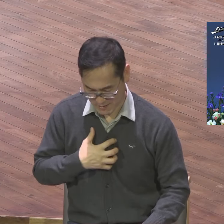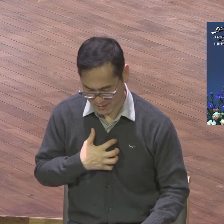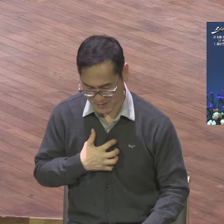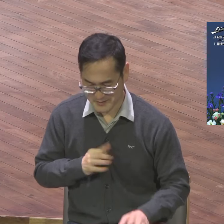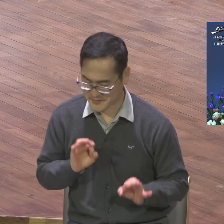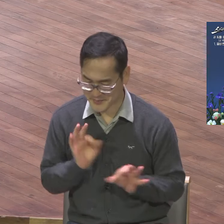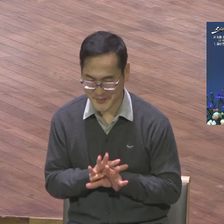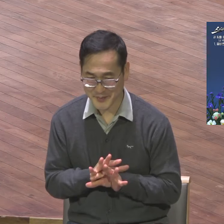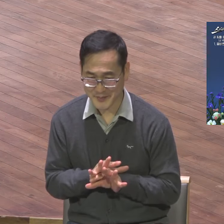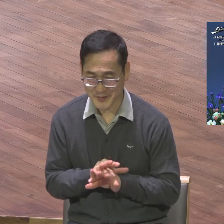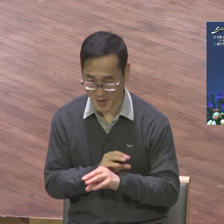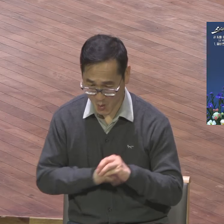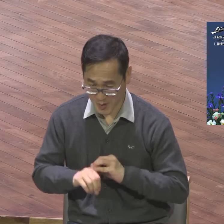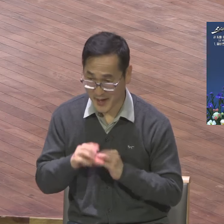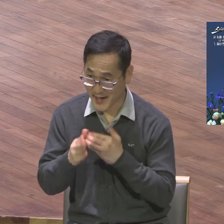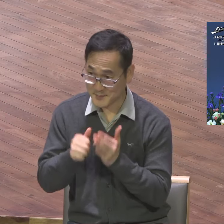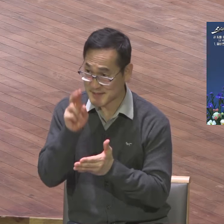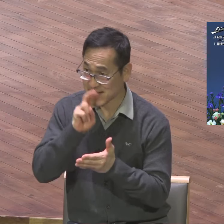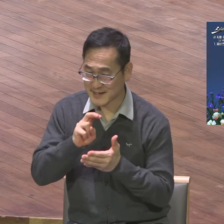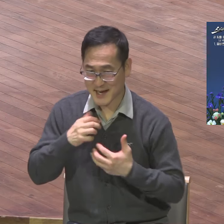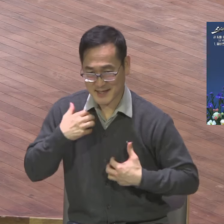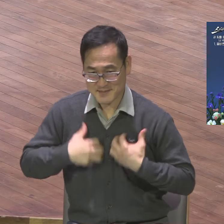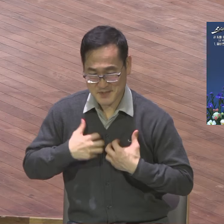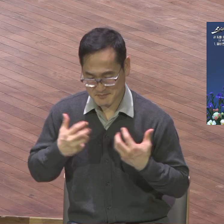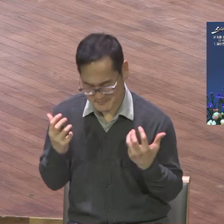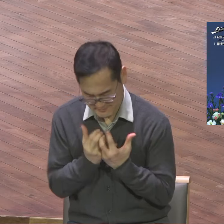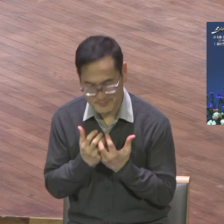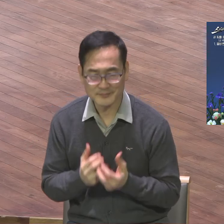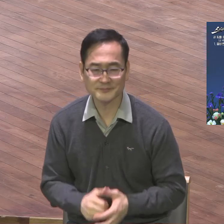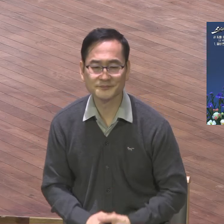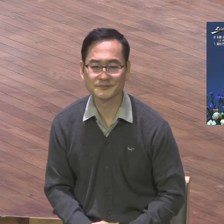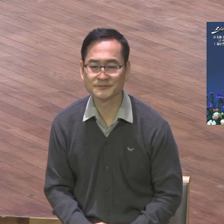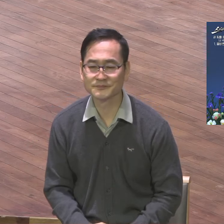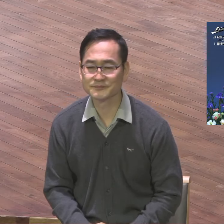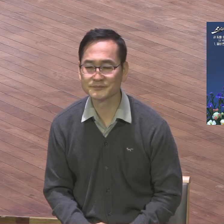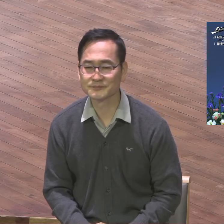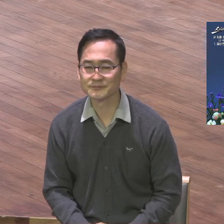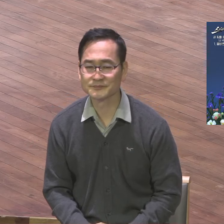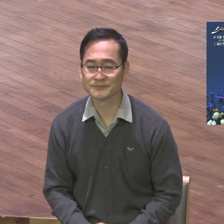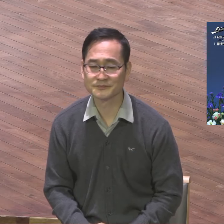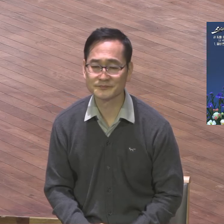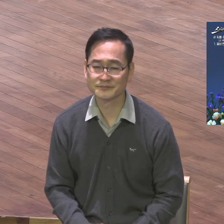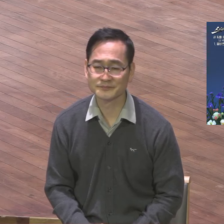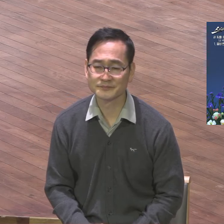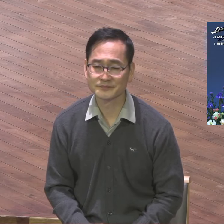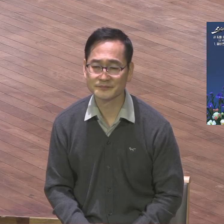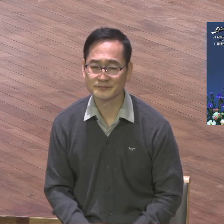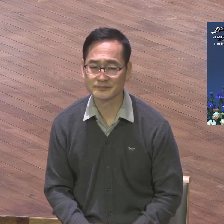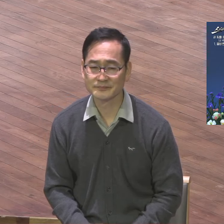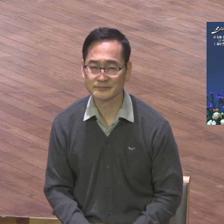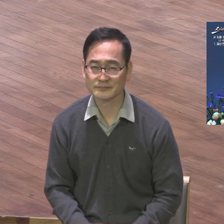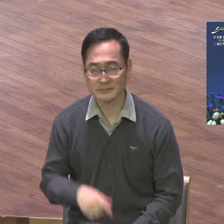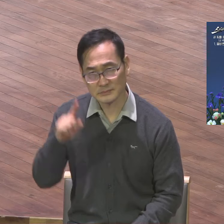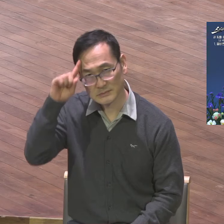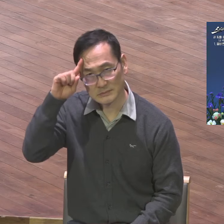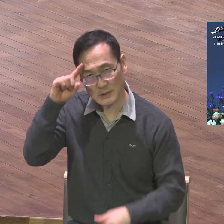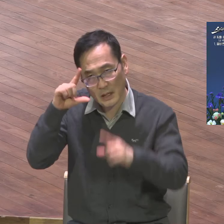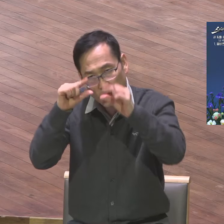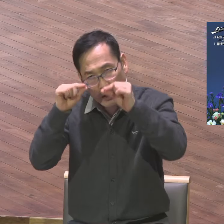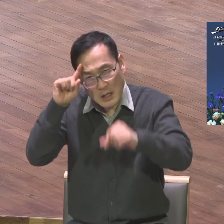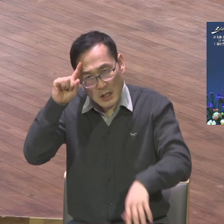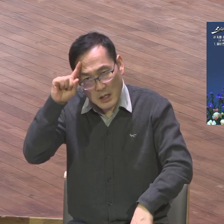하나님을 찬송하는 삶으로 바뀌게 된다. 염려, 걱정, 근심, 잔머리에서 싹